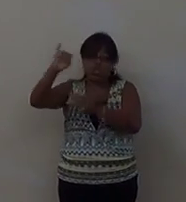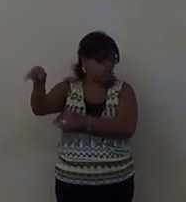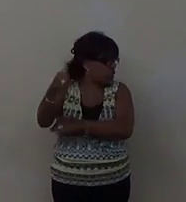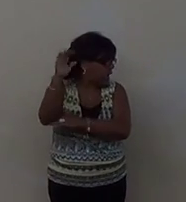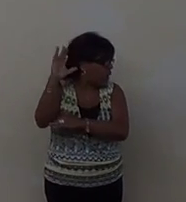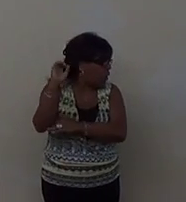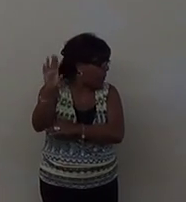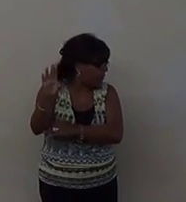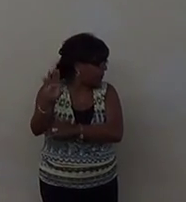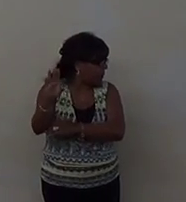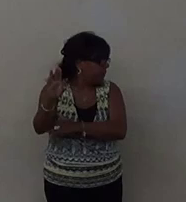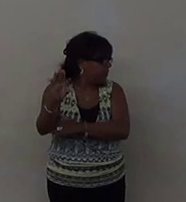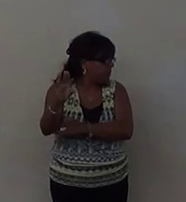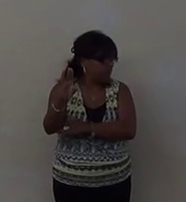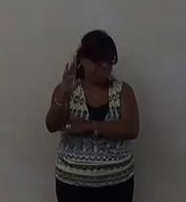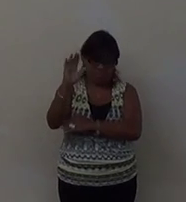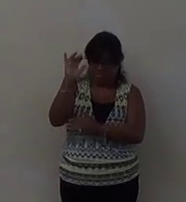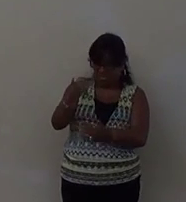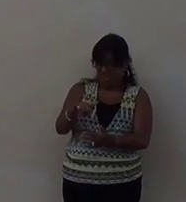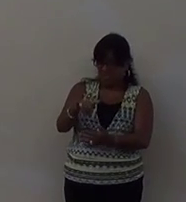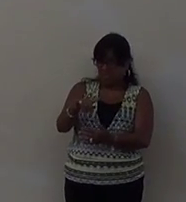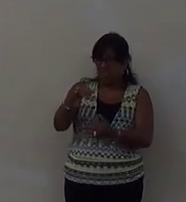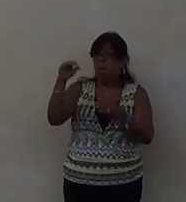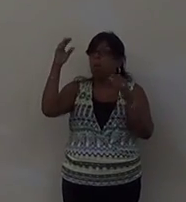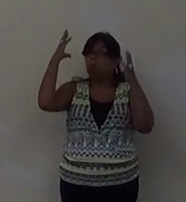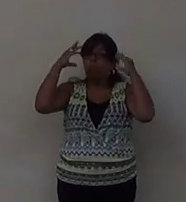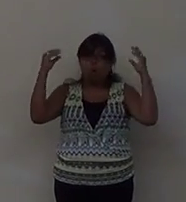su rostro porque tuvo miedo de mirar a Dios.